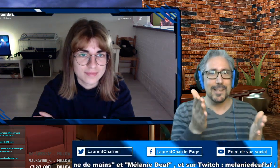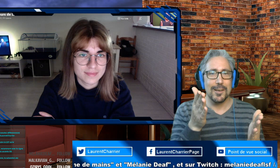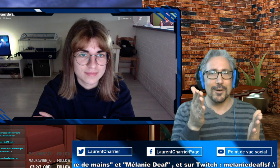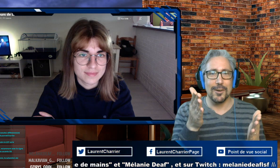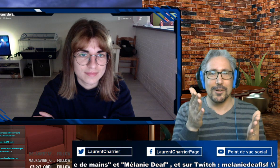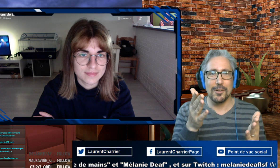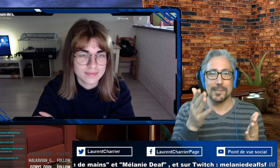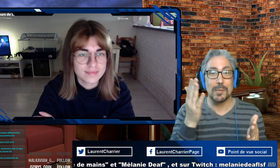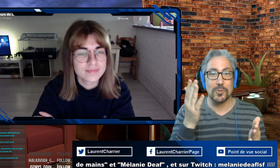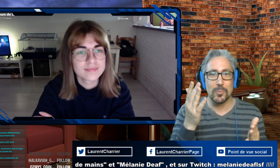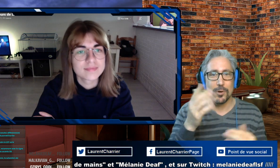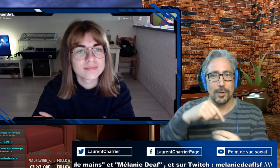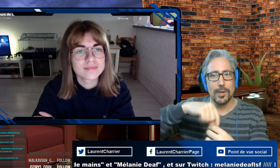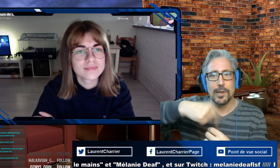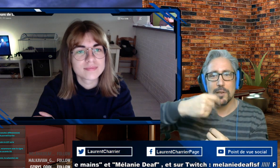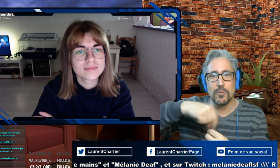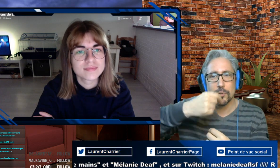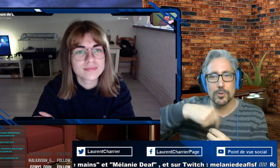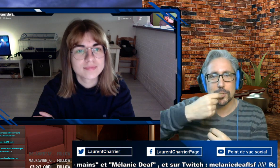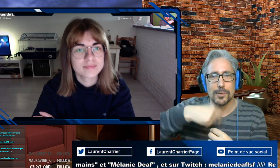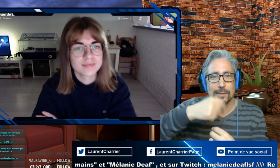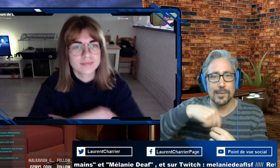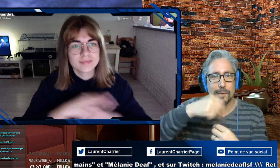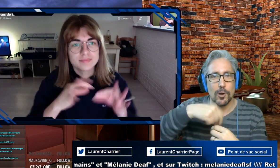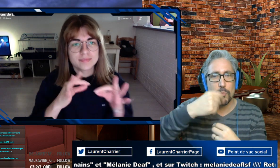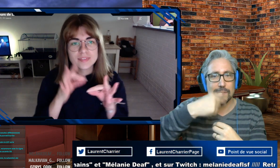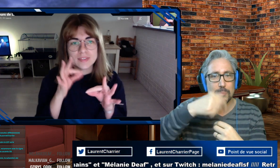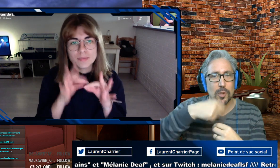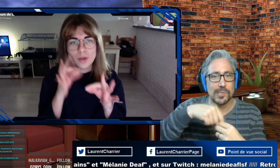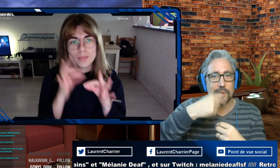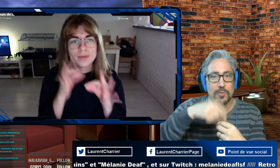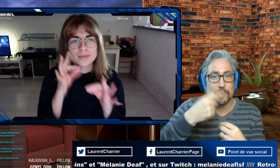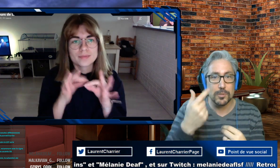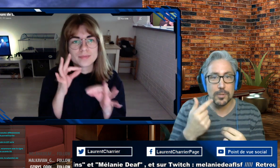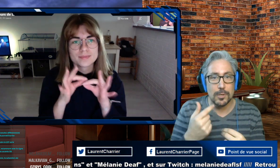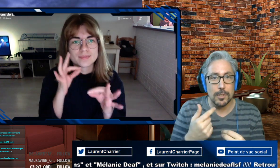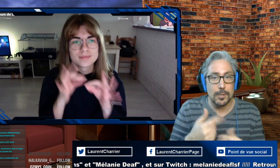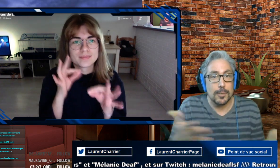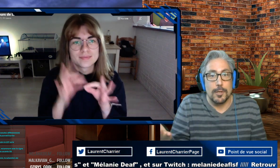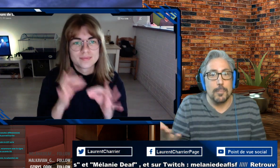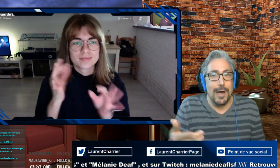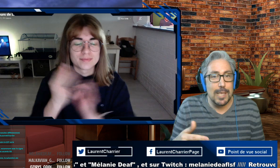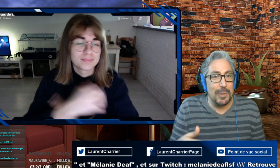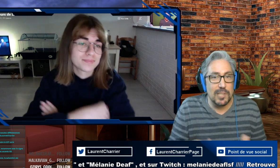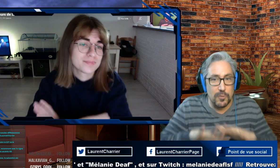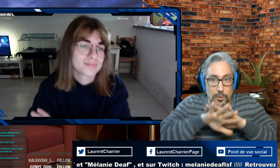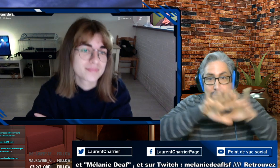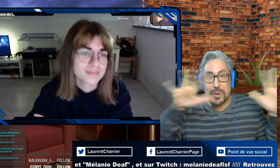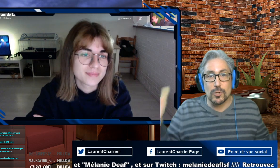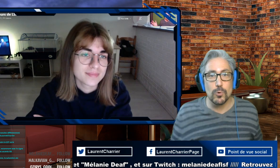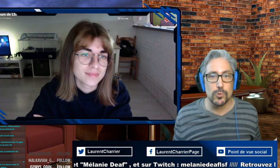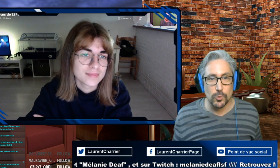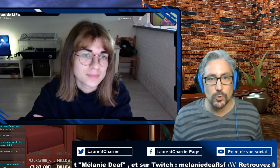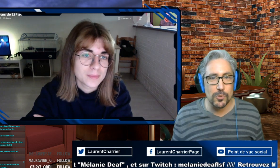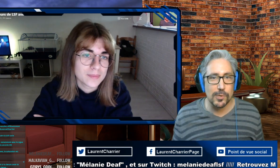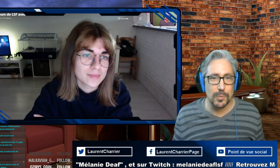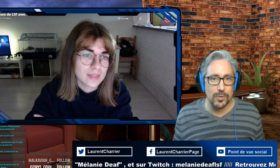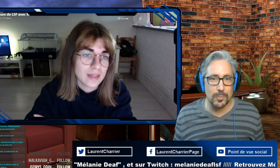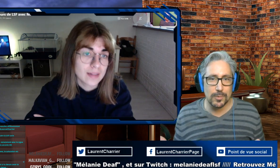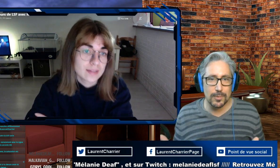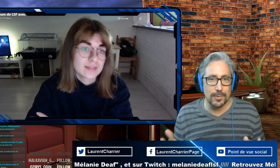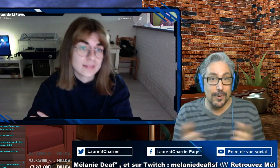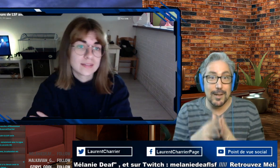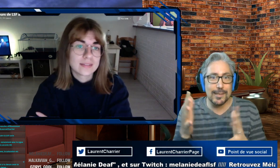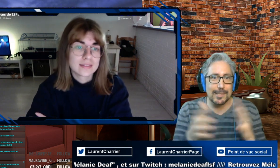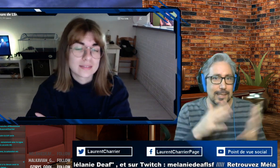Mélanie, septembre, les vendanges, le mois de septembre c'est les vendanges. Bah, il n'y a pas des vendanges partout autour du monde en